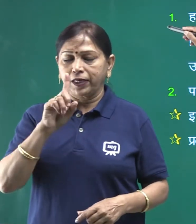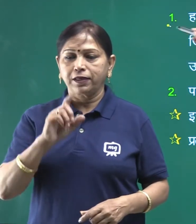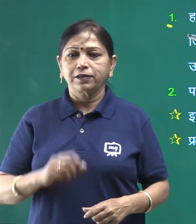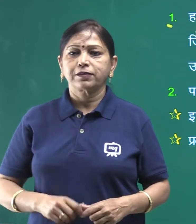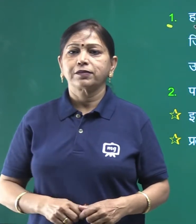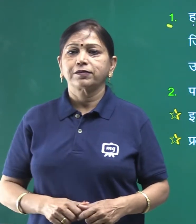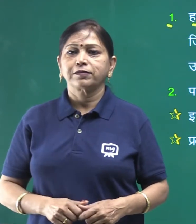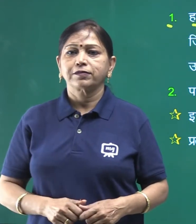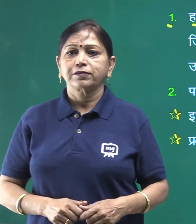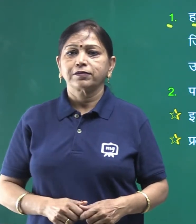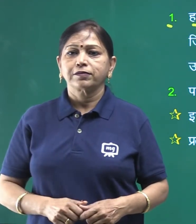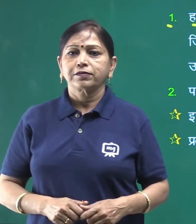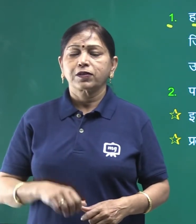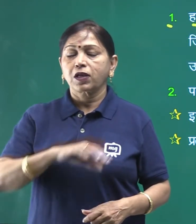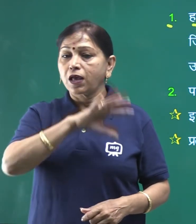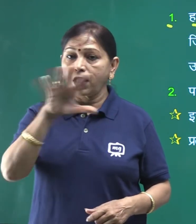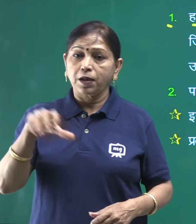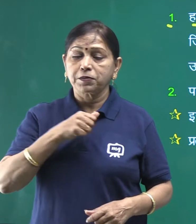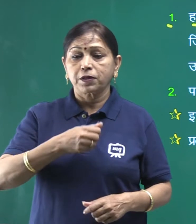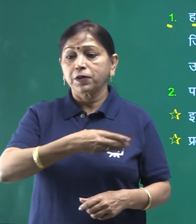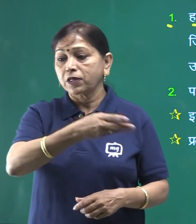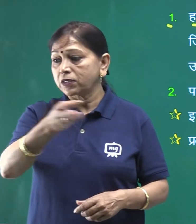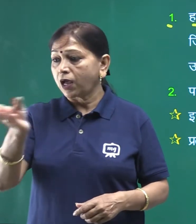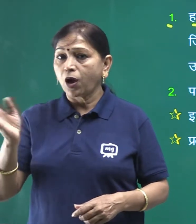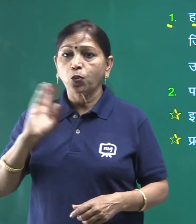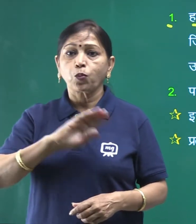1, हमारे चारों ओर